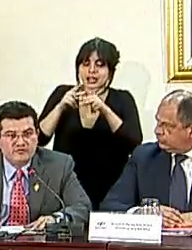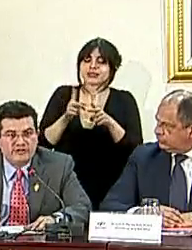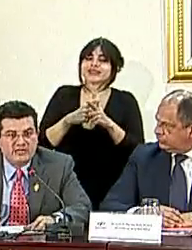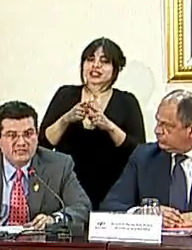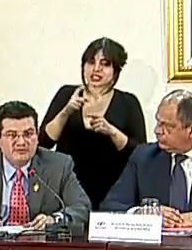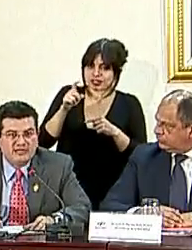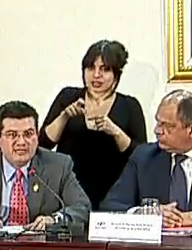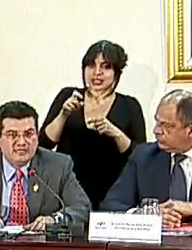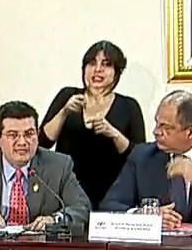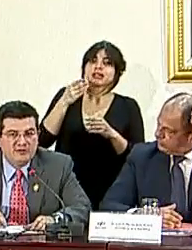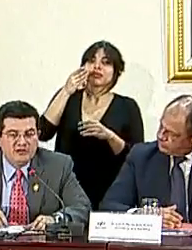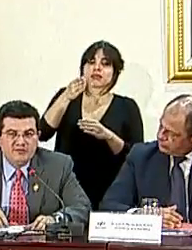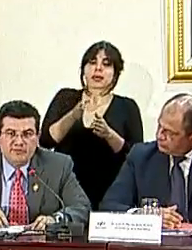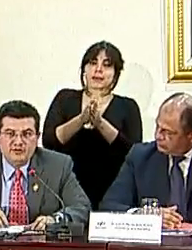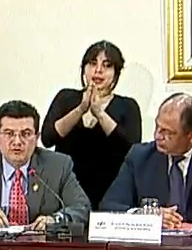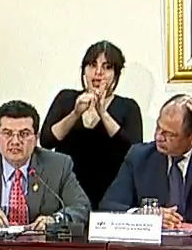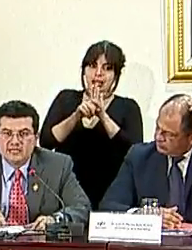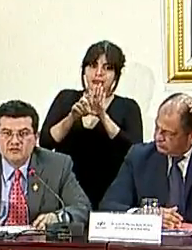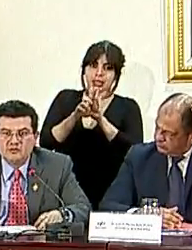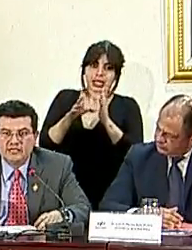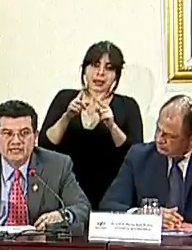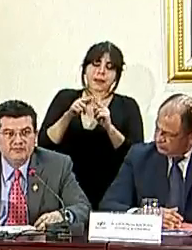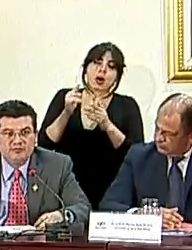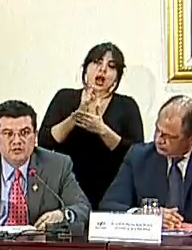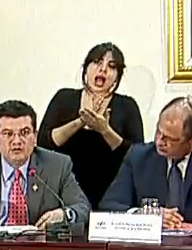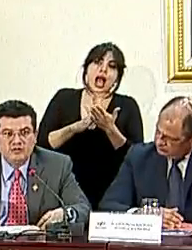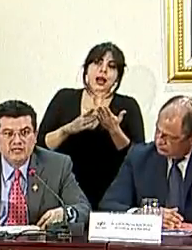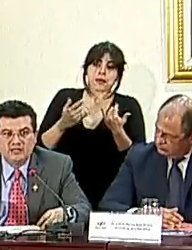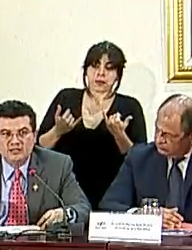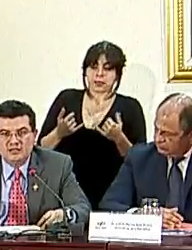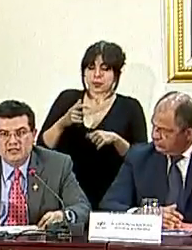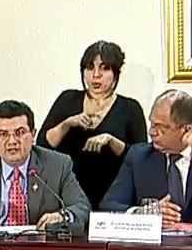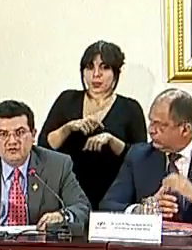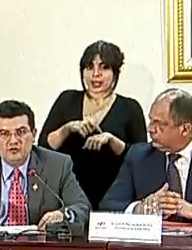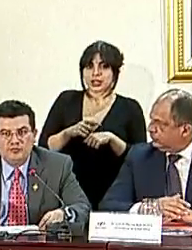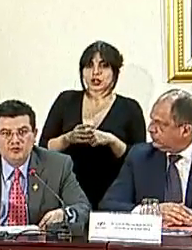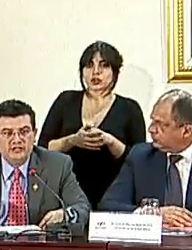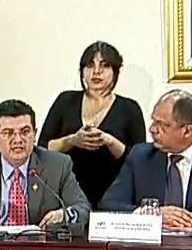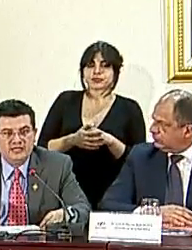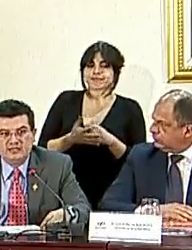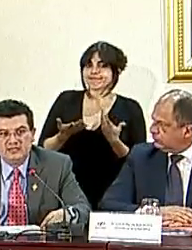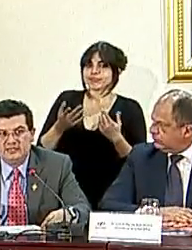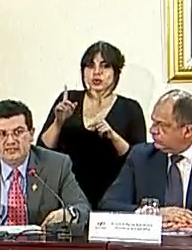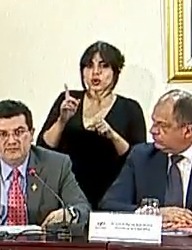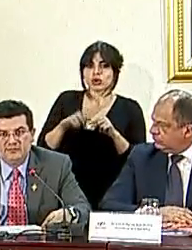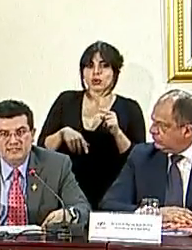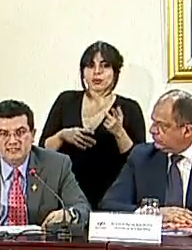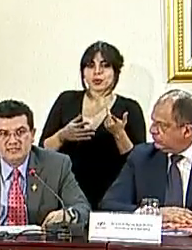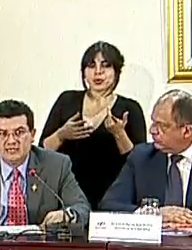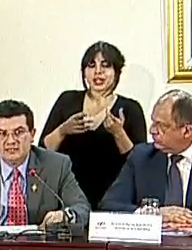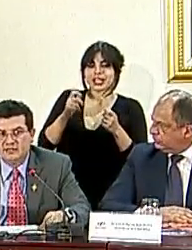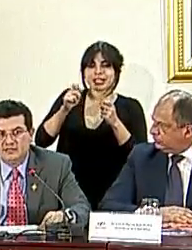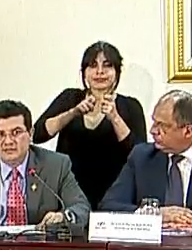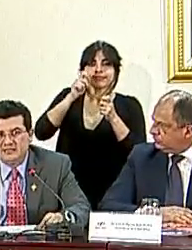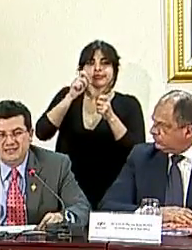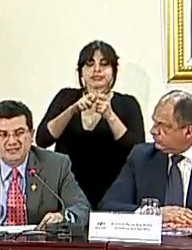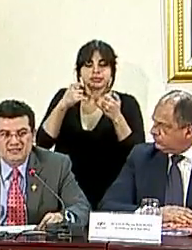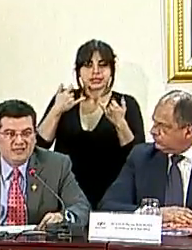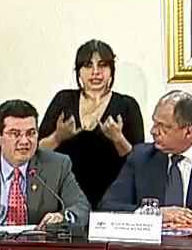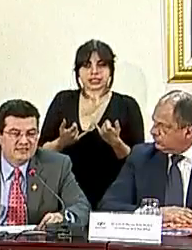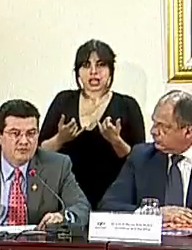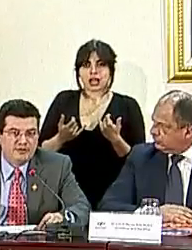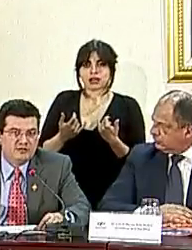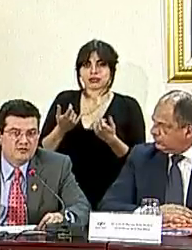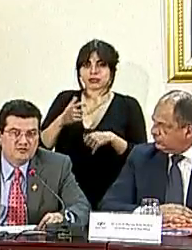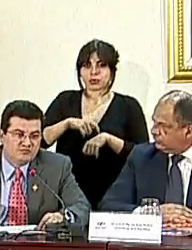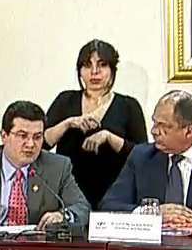tener que recurrir a la Asamblea Legislativa, pero es algo que por ahora no podría precisar